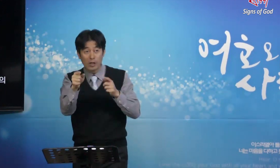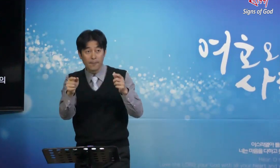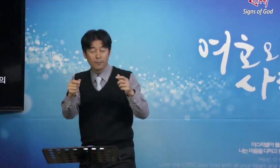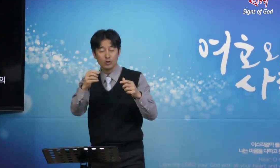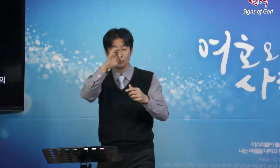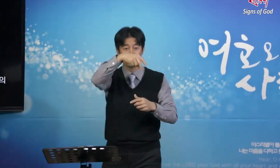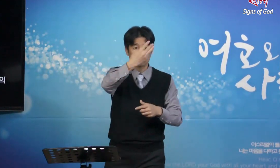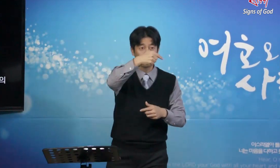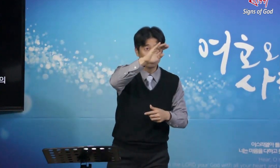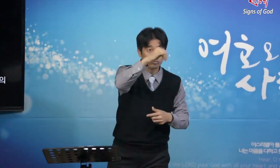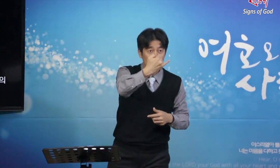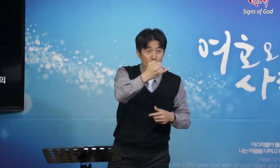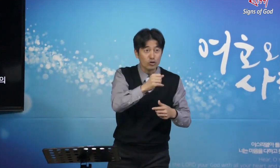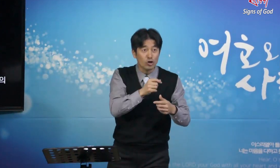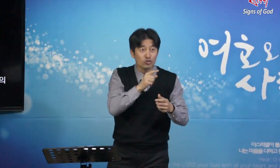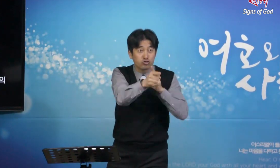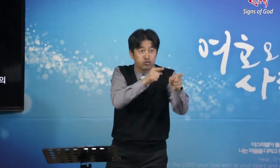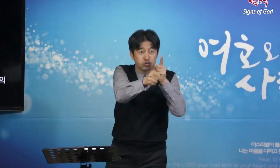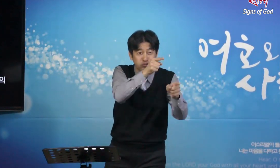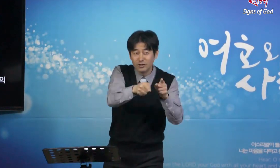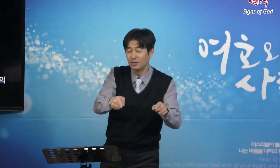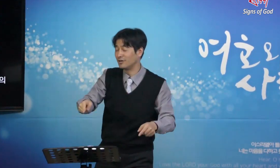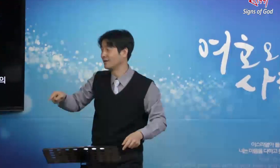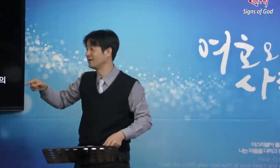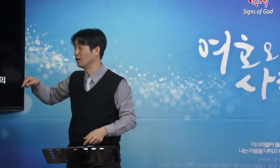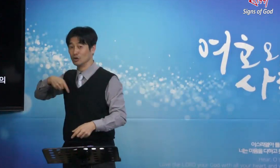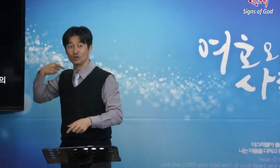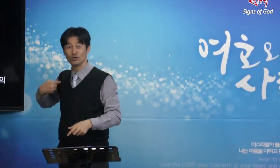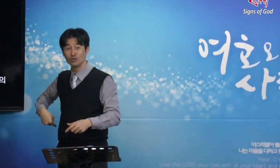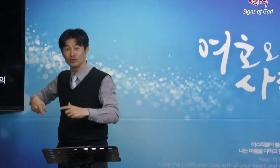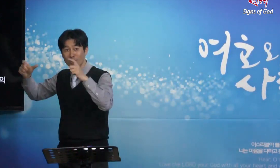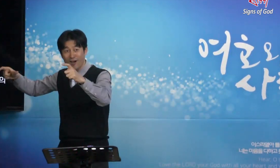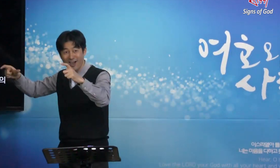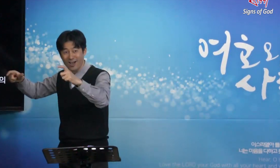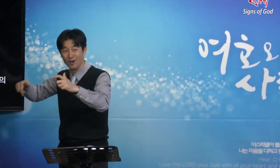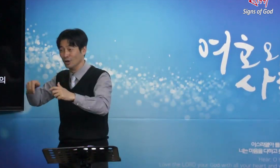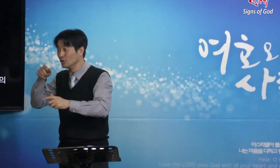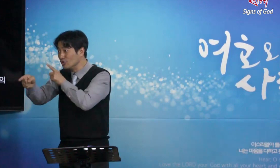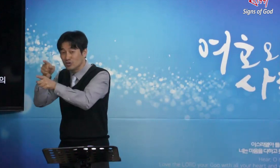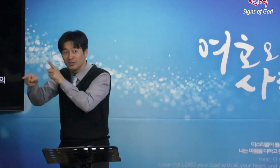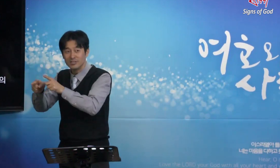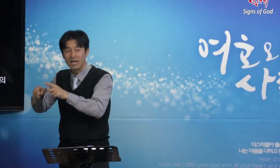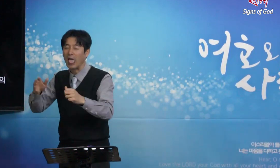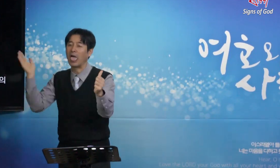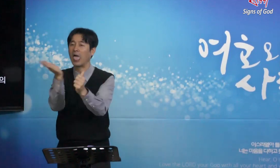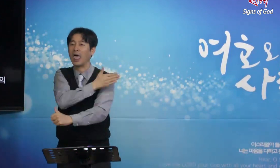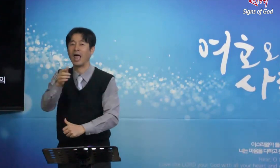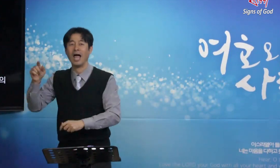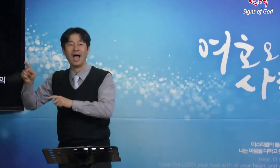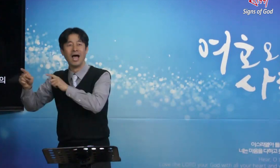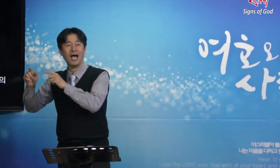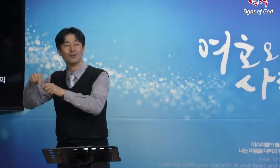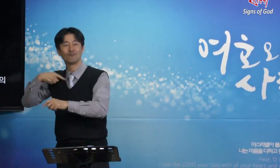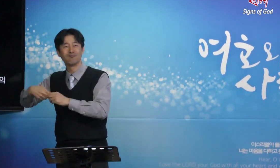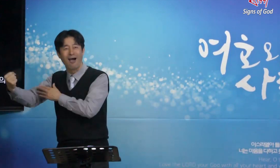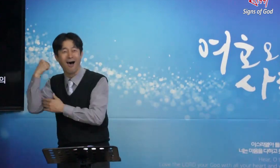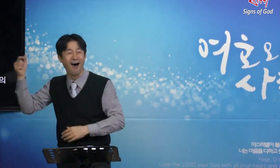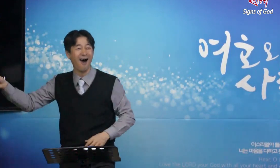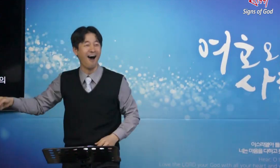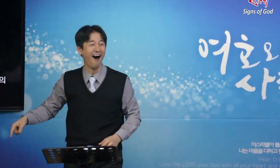세계 조회수가 유튜브 조회수와 그 시국의 그 조회수를 비교했을